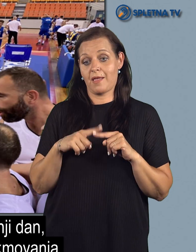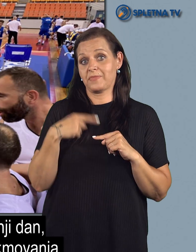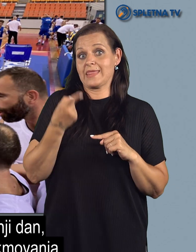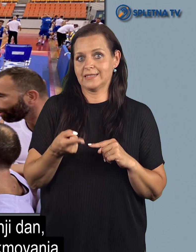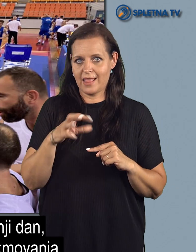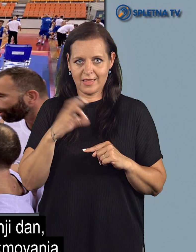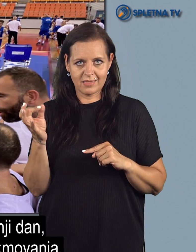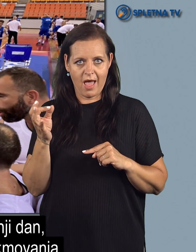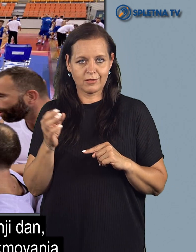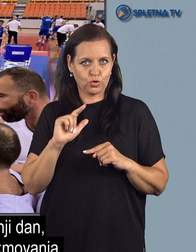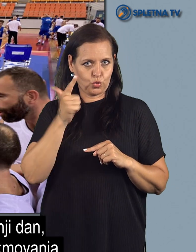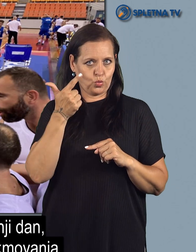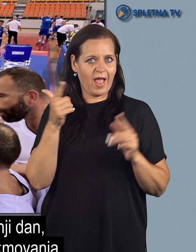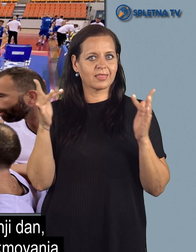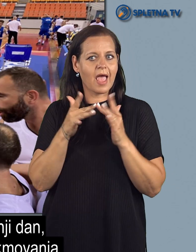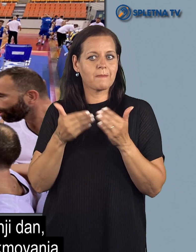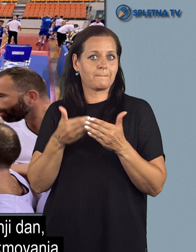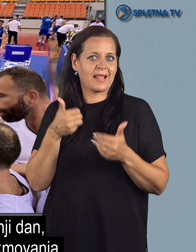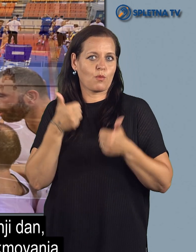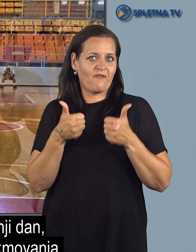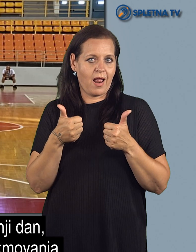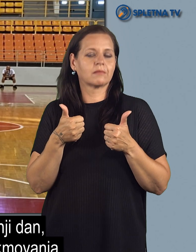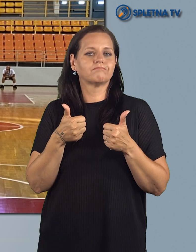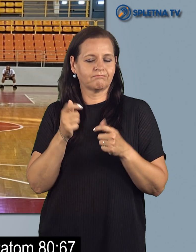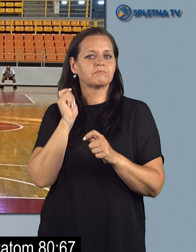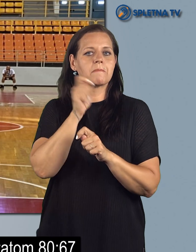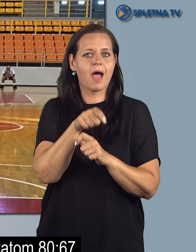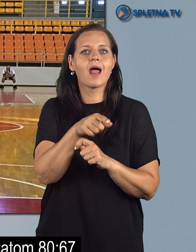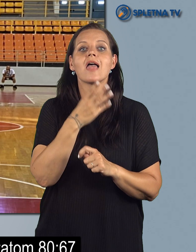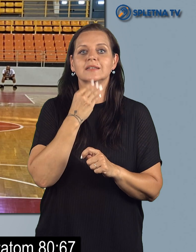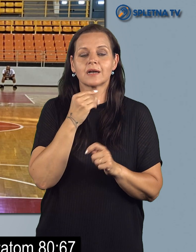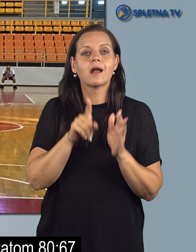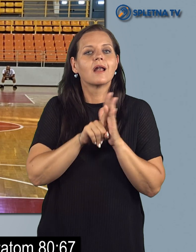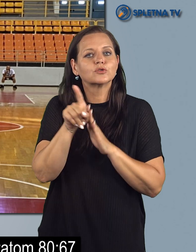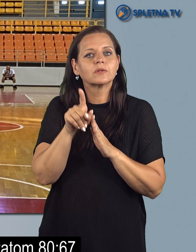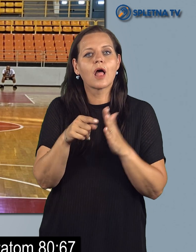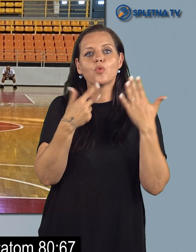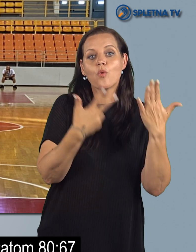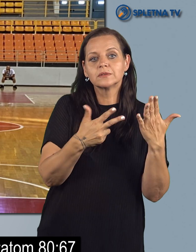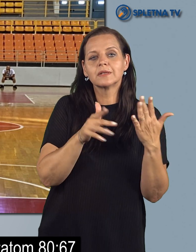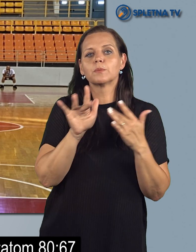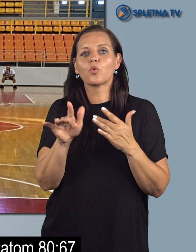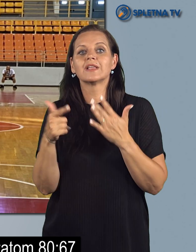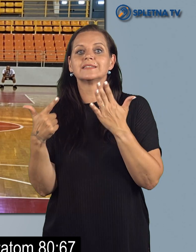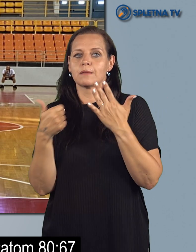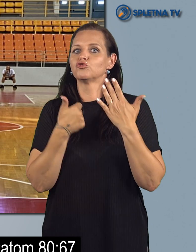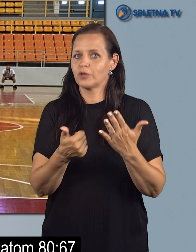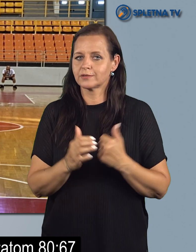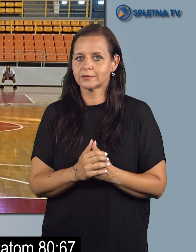Slovenija je naslednji dan na drugi tekmi predtekmovanja premagala Izrael z rezultatom